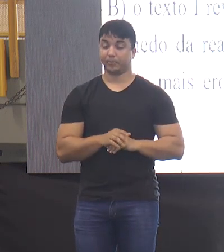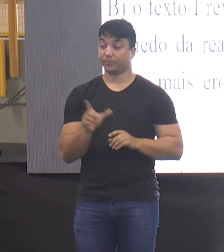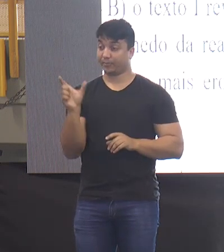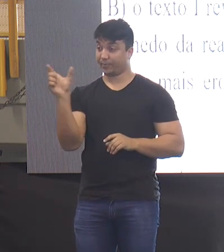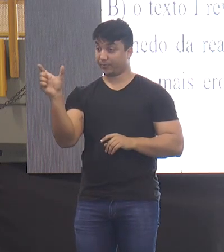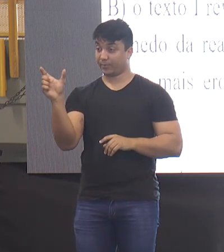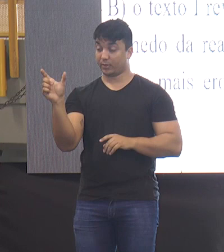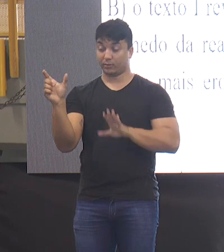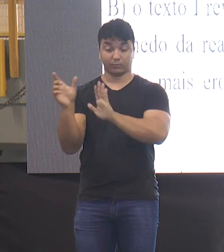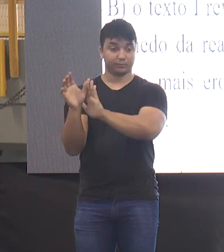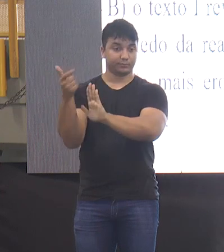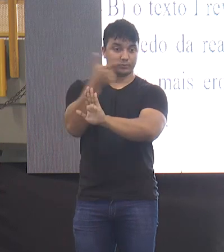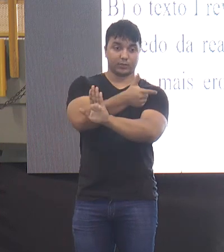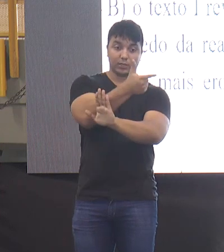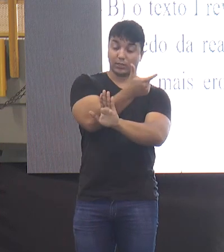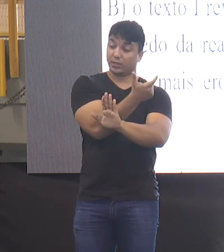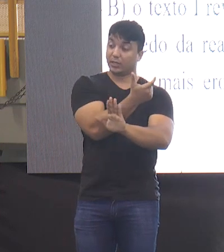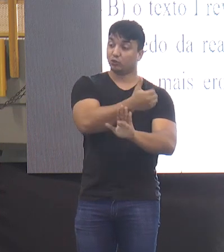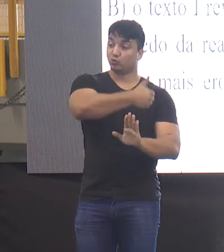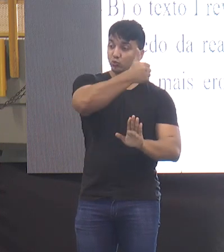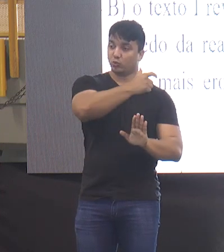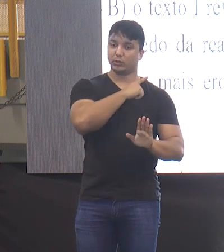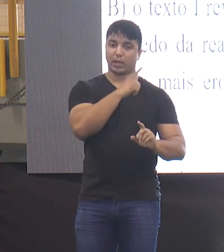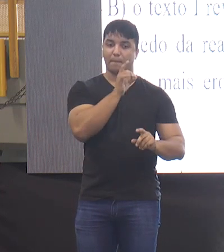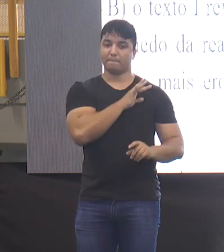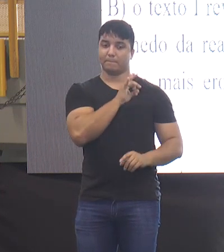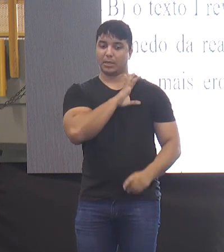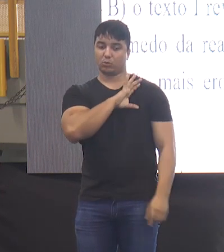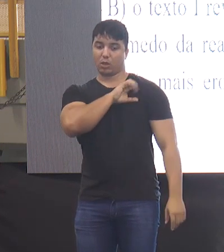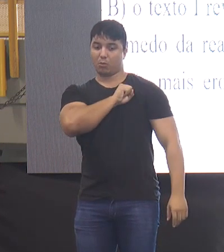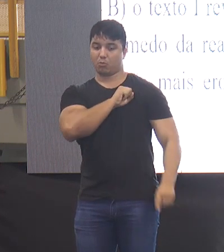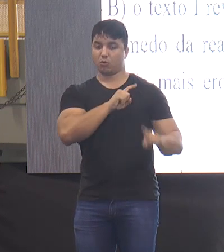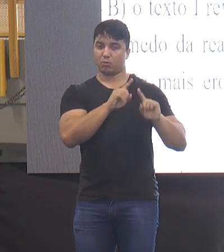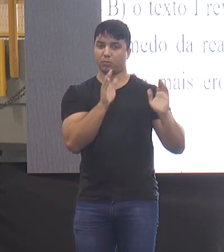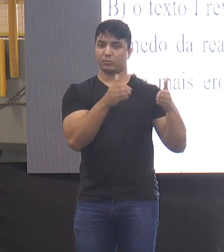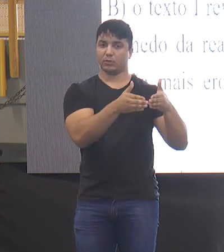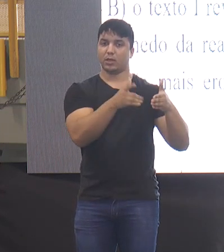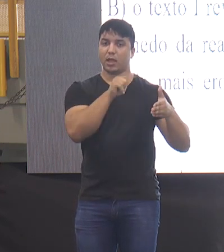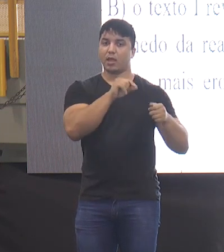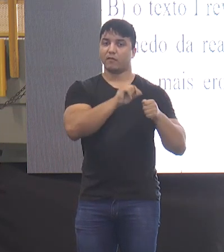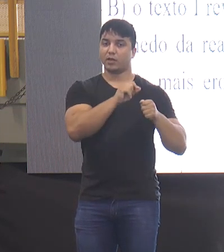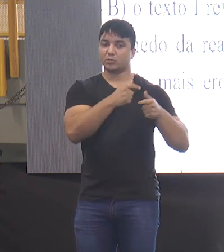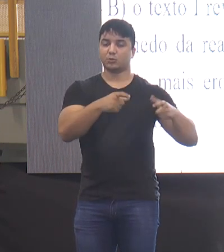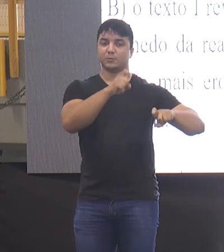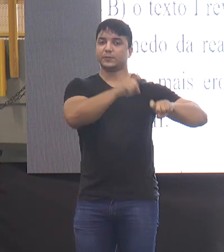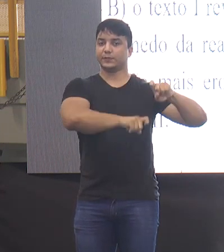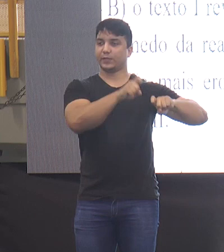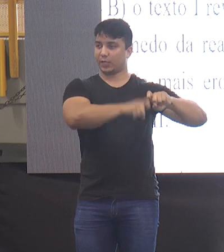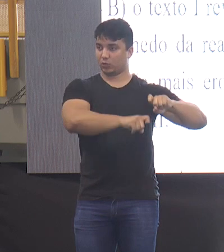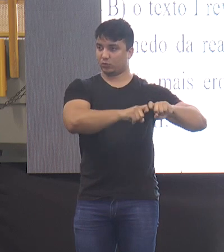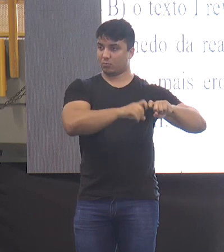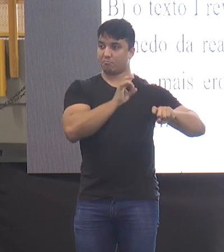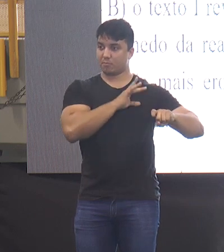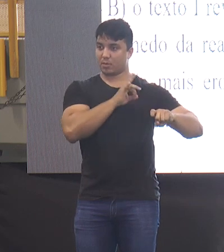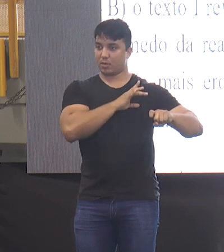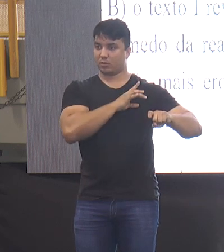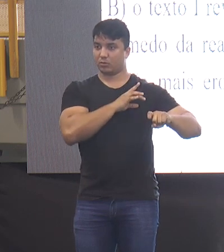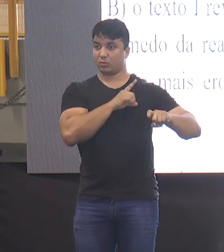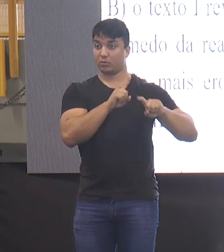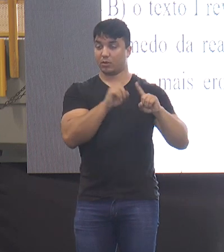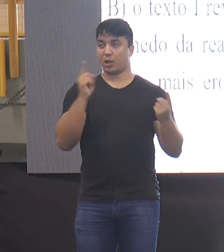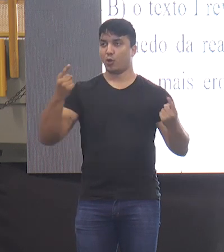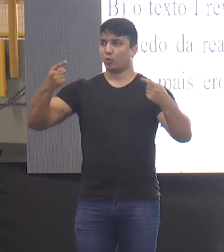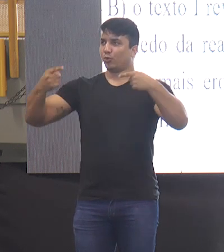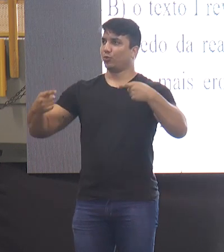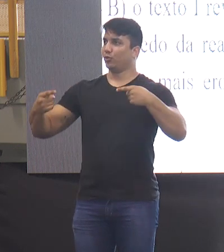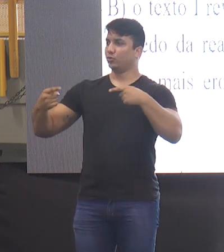O texto 1 revela o medo de amar, mais precisamente o medo da realização física do amor, e